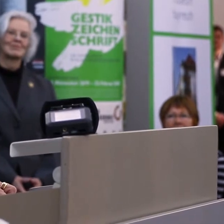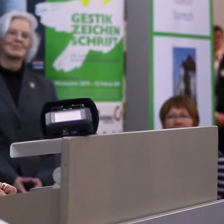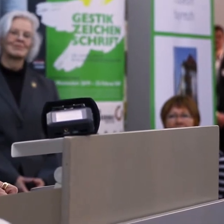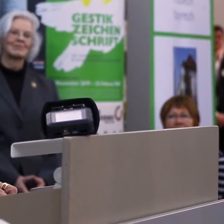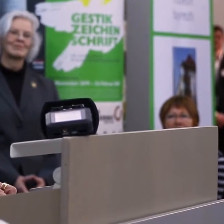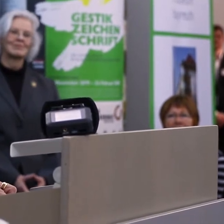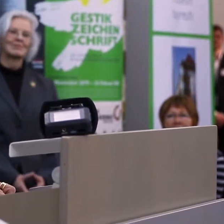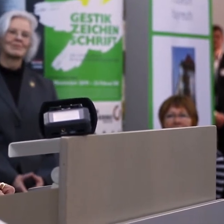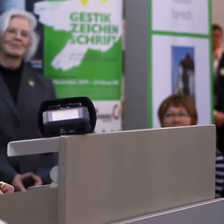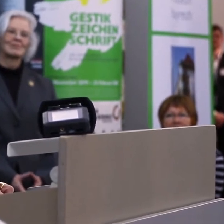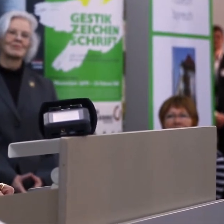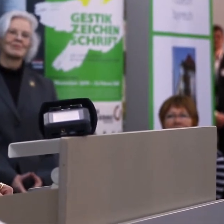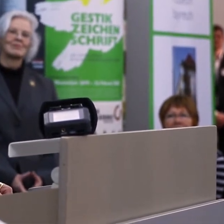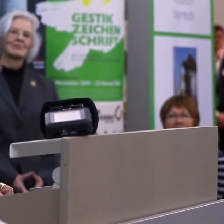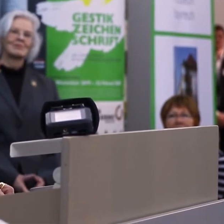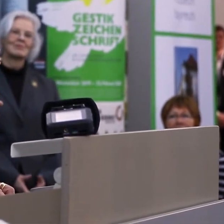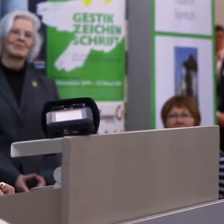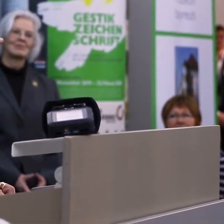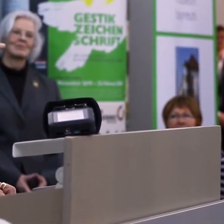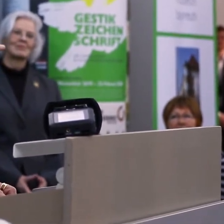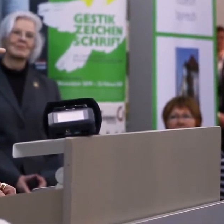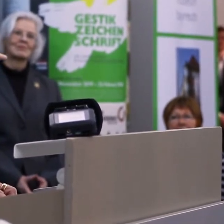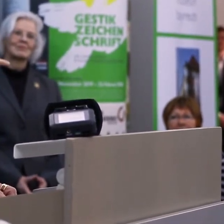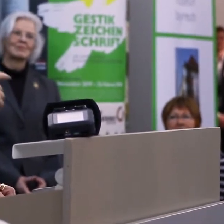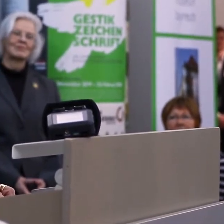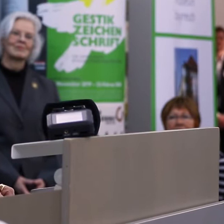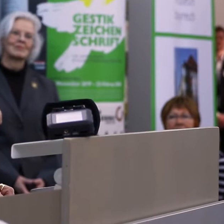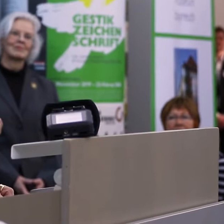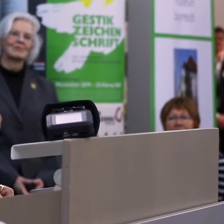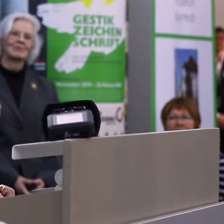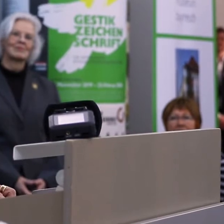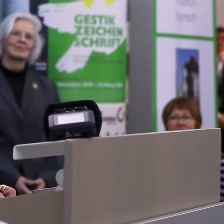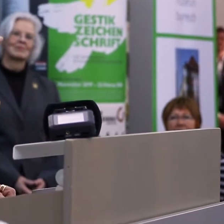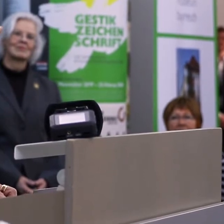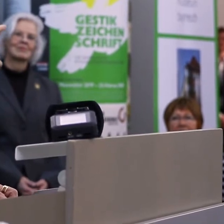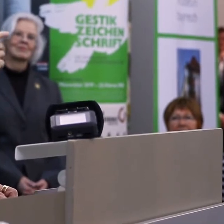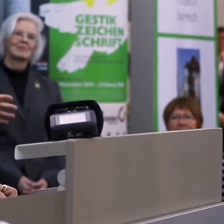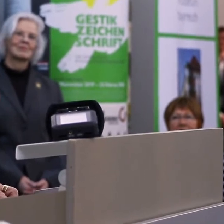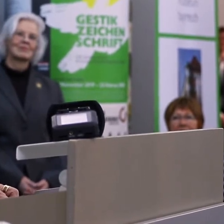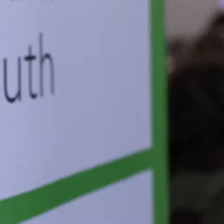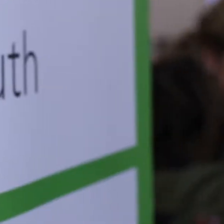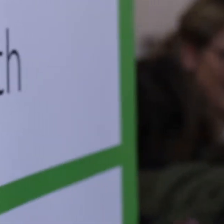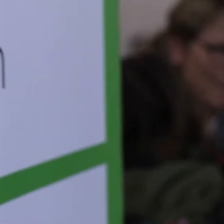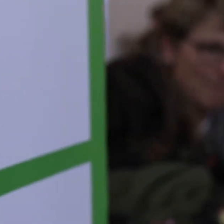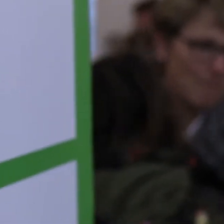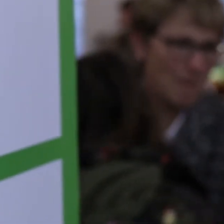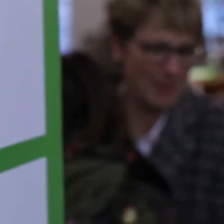erfreuen und am wissenschaftlichen Wohlstand und seinen Wohltaten teilzunehmen.